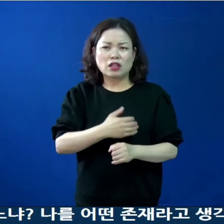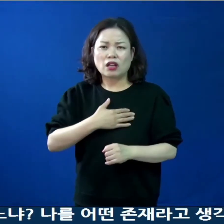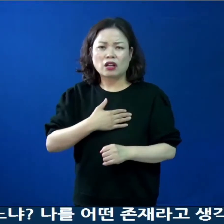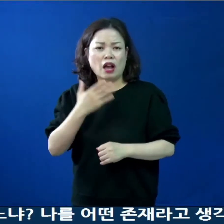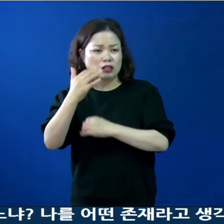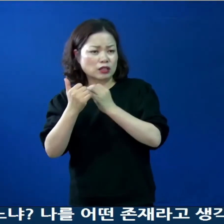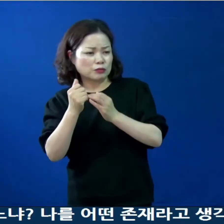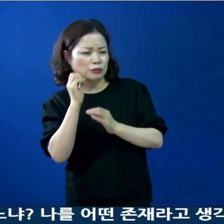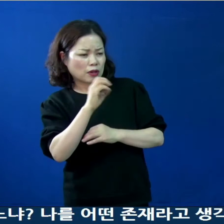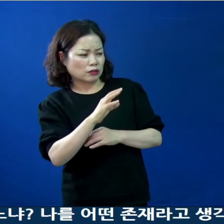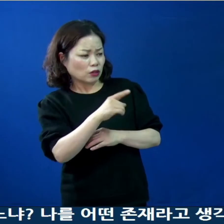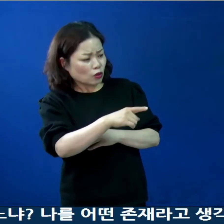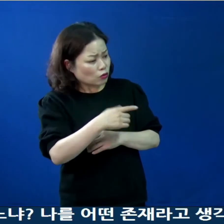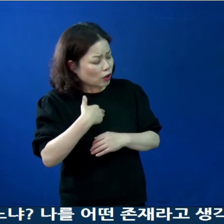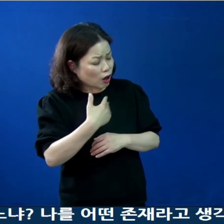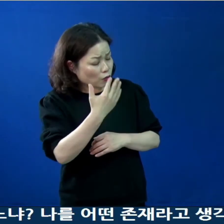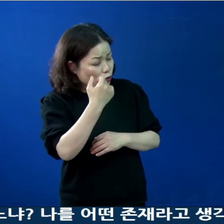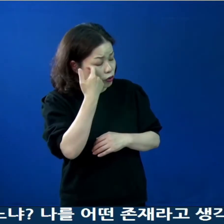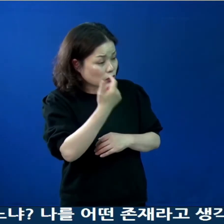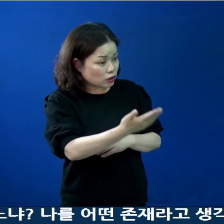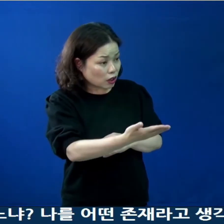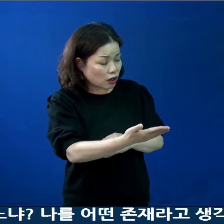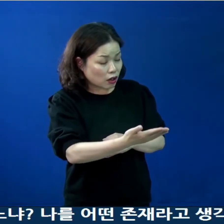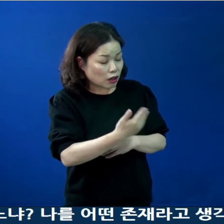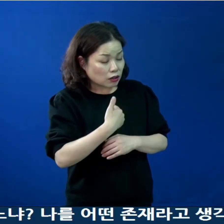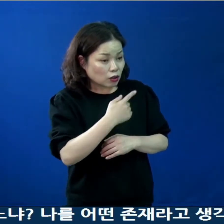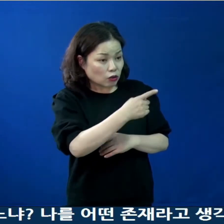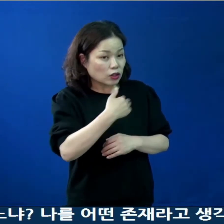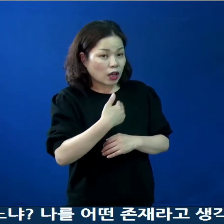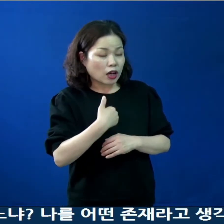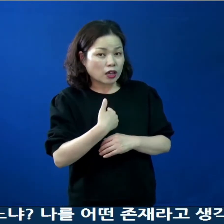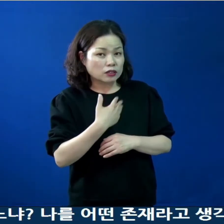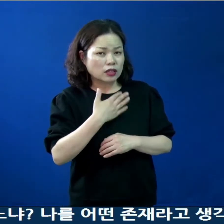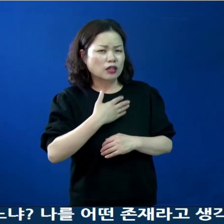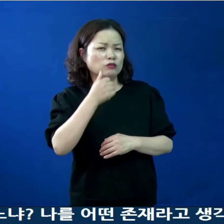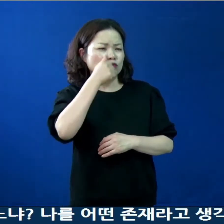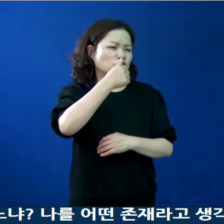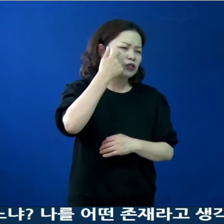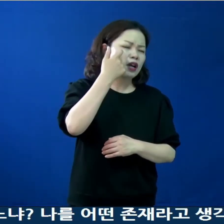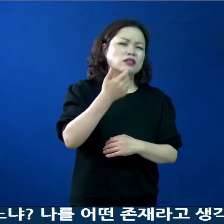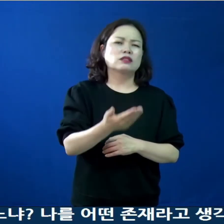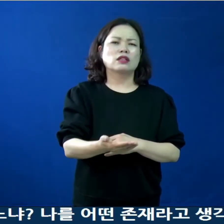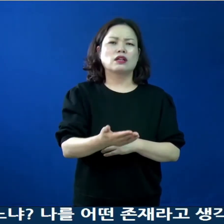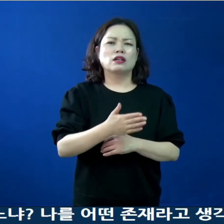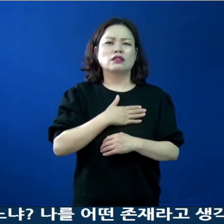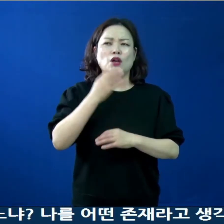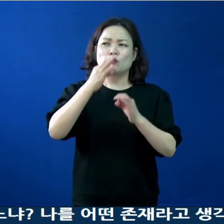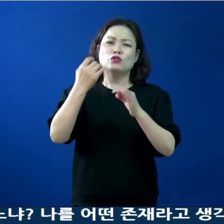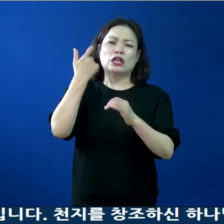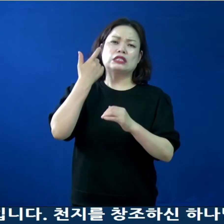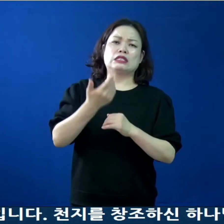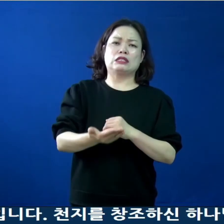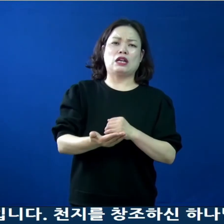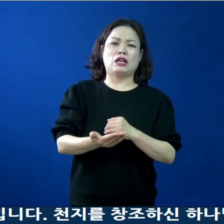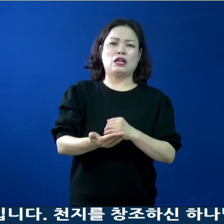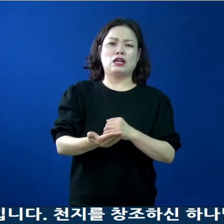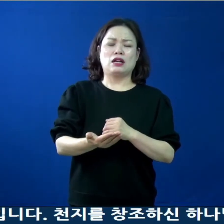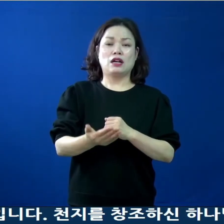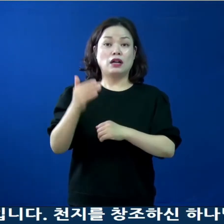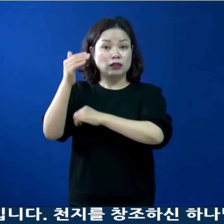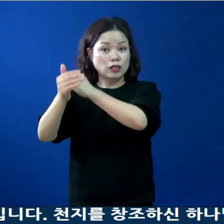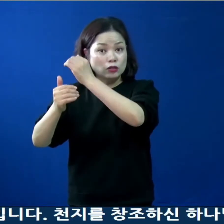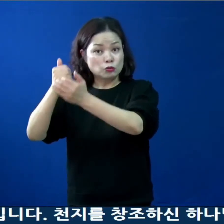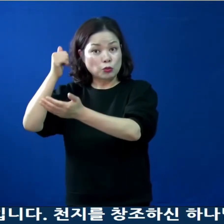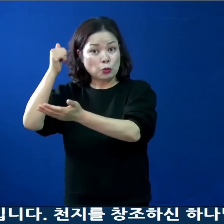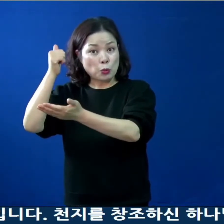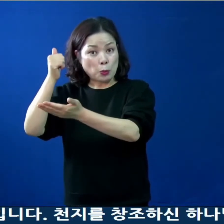보이냐? 하나님 안 보이세요 제가? 너야말로 나 왜 이렇게 무시하느냐? 내가 안 보이냐? 라고 하시는 그